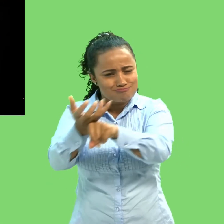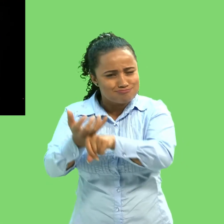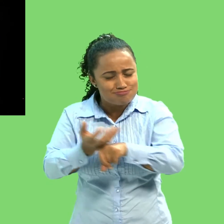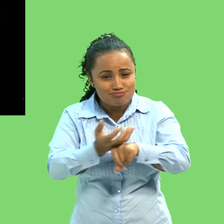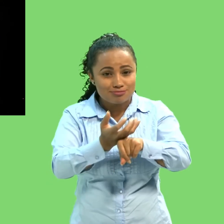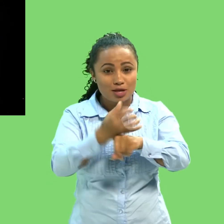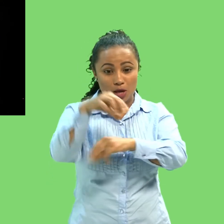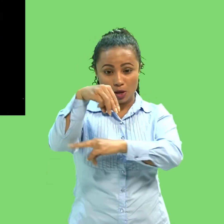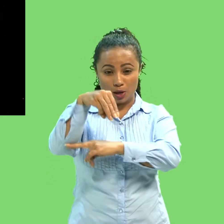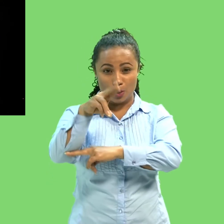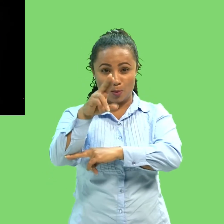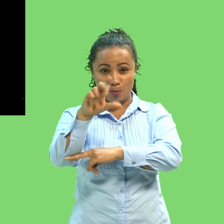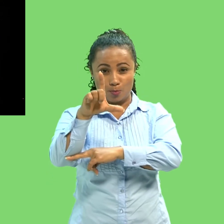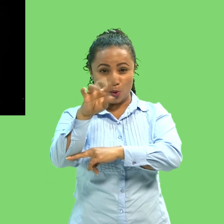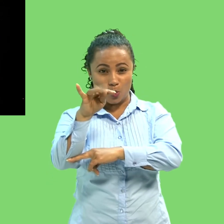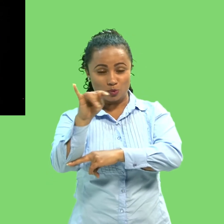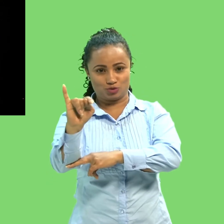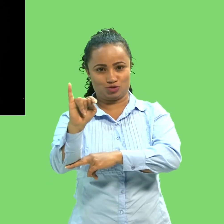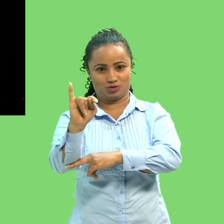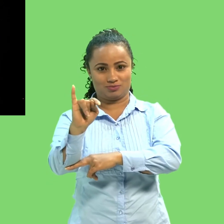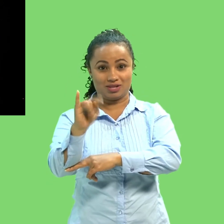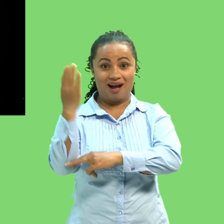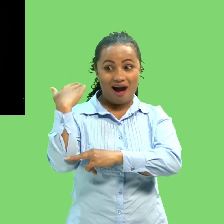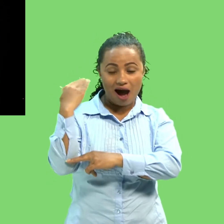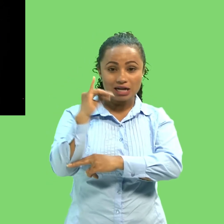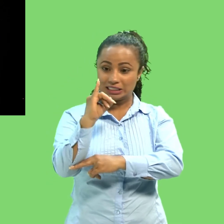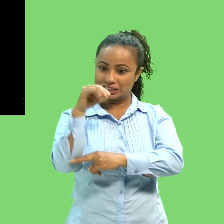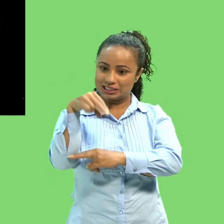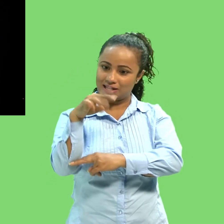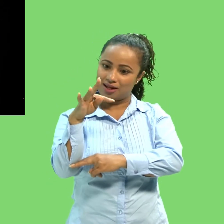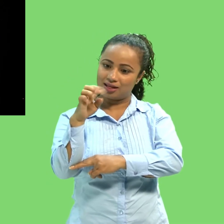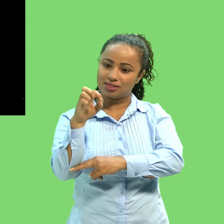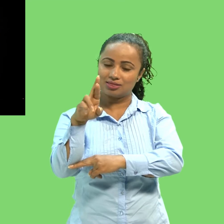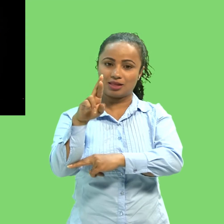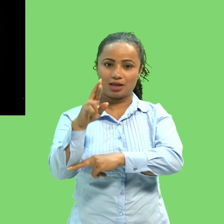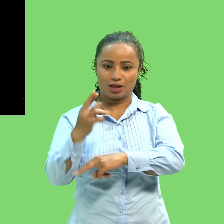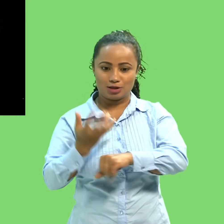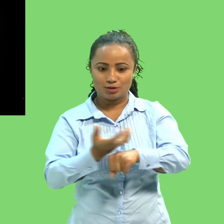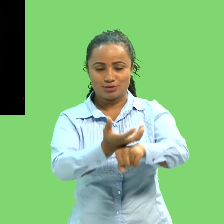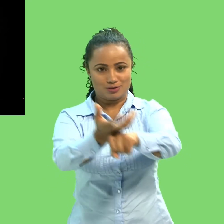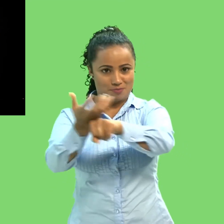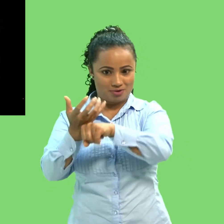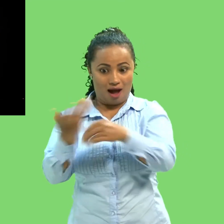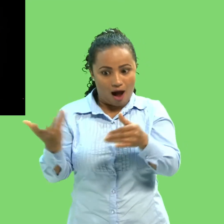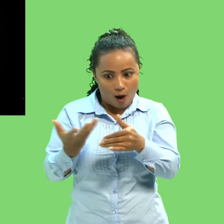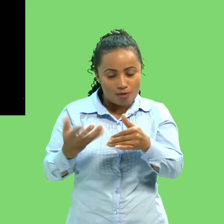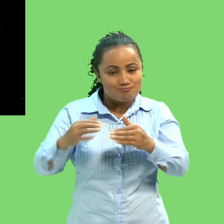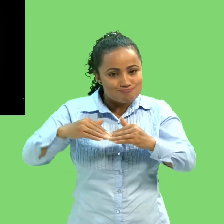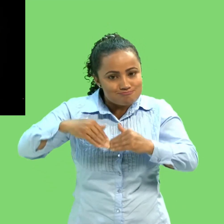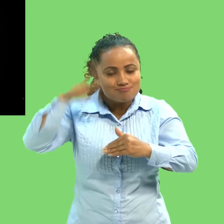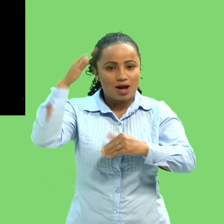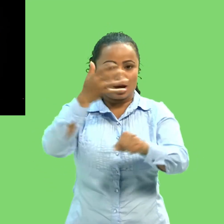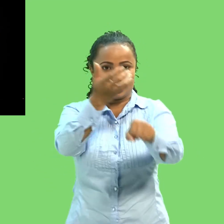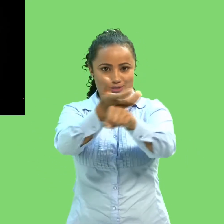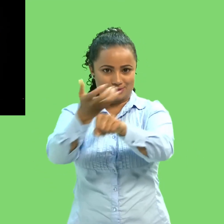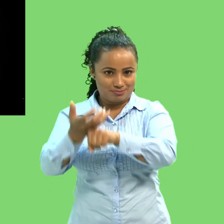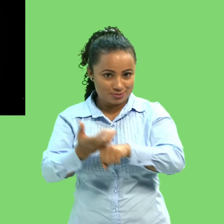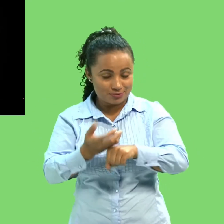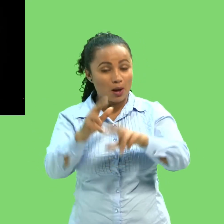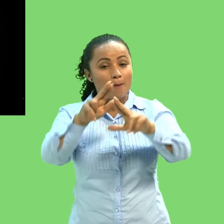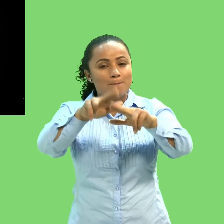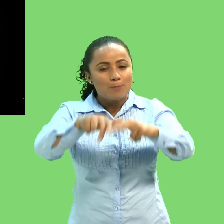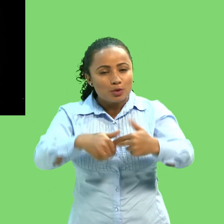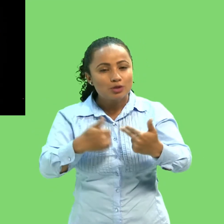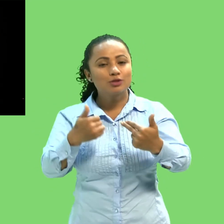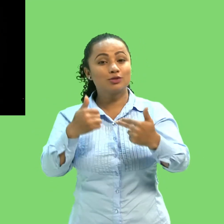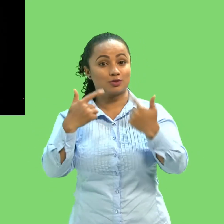que tinha uma relação interdisciplinar, agora teremos uma relação multidisciplinar, ou seja, uma relação que se dá um pouco mais abrangente do que a